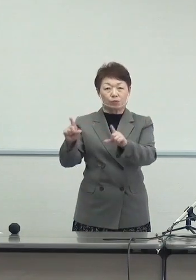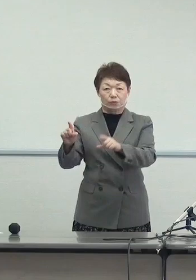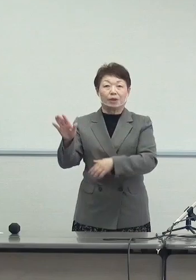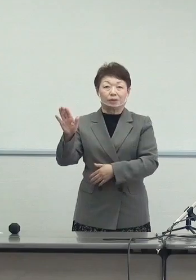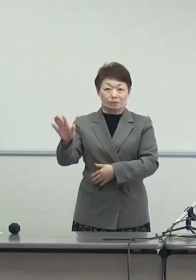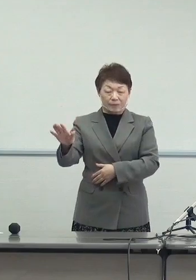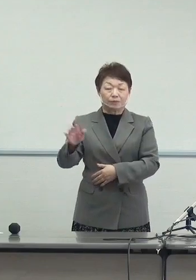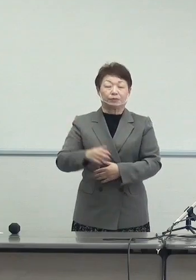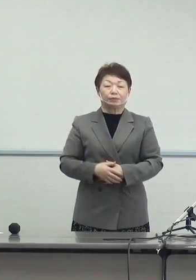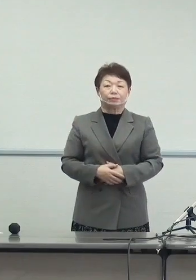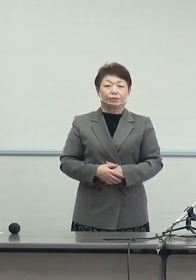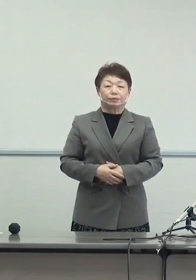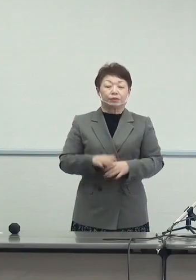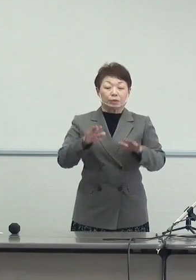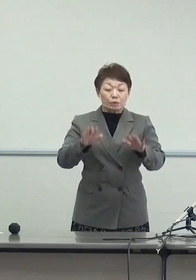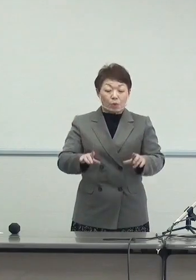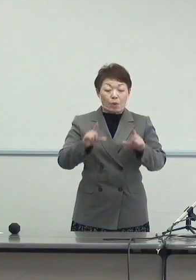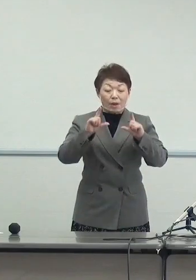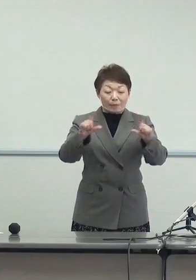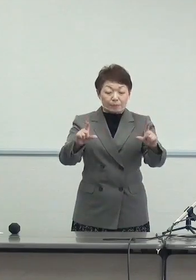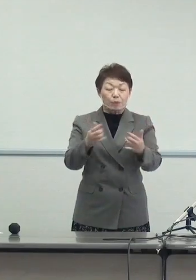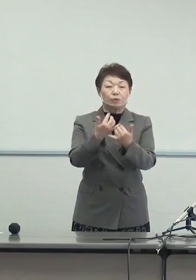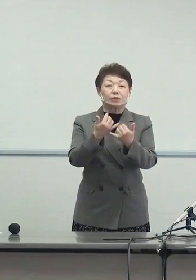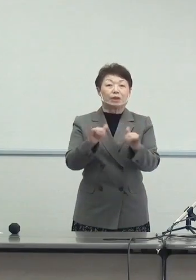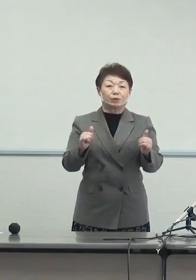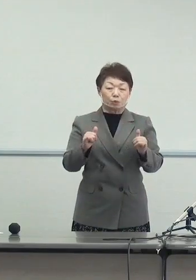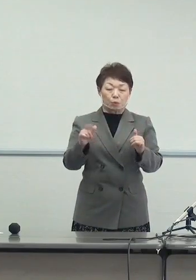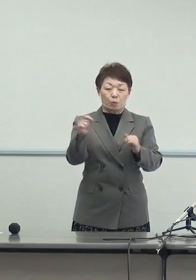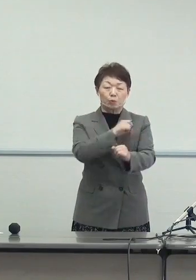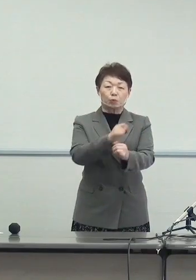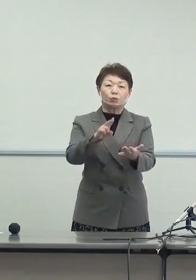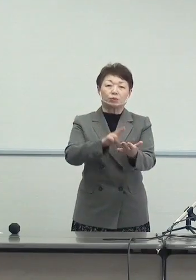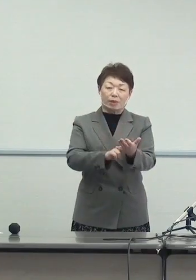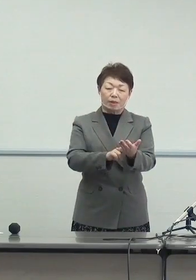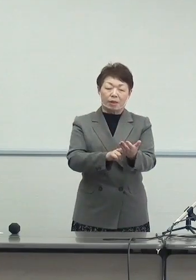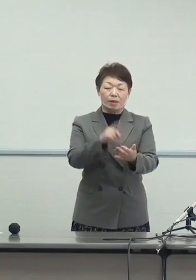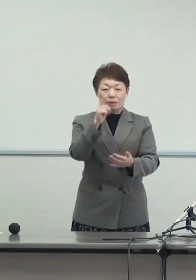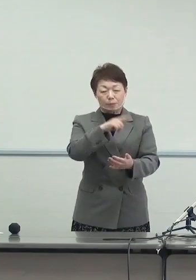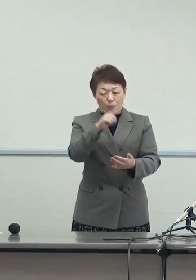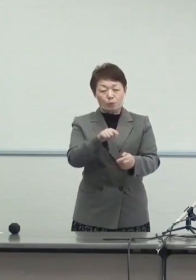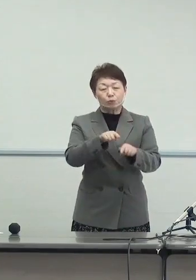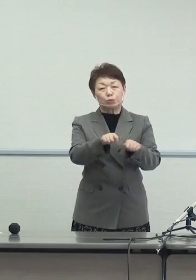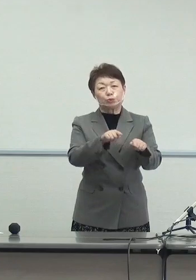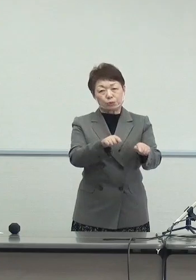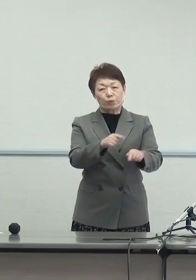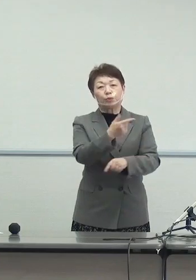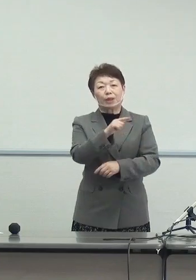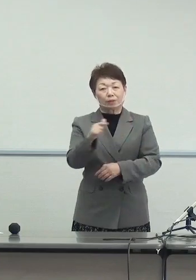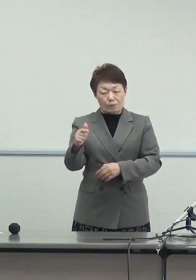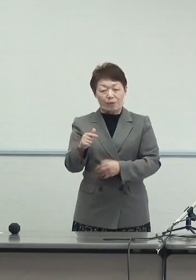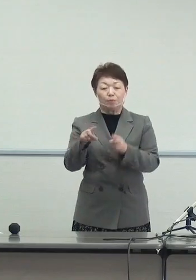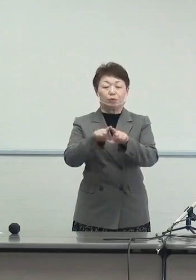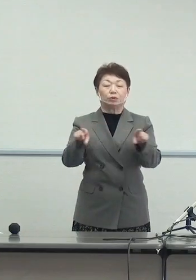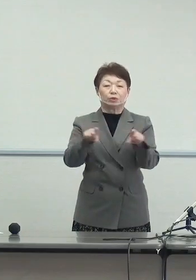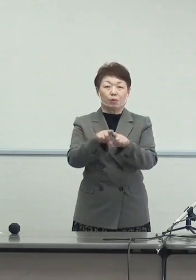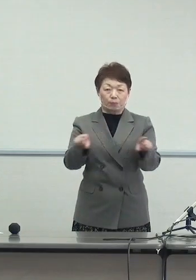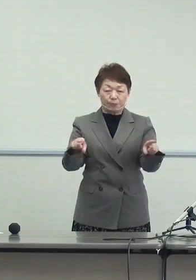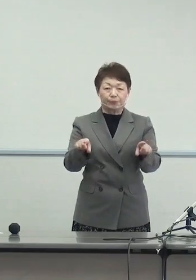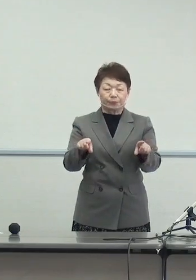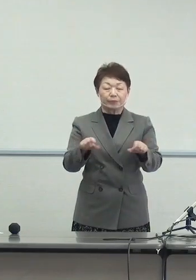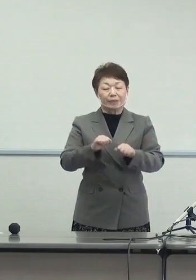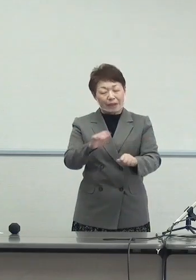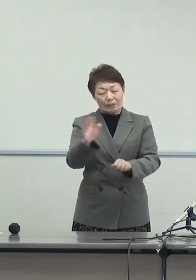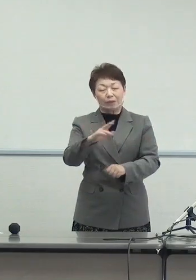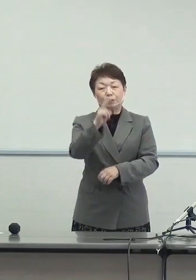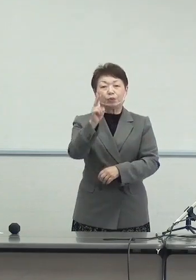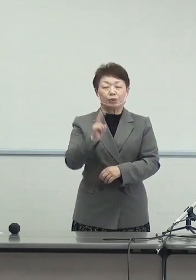ますので、本日発表した方の特定また詮索誹謗中傷はもちろんでございますが、決して行うことの